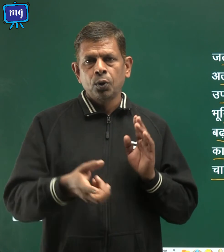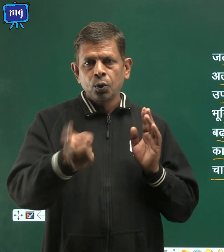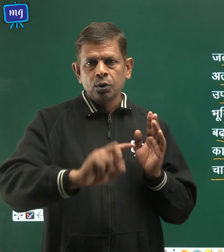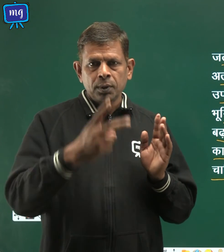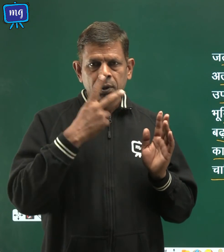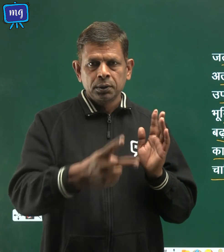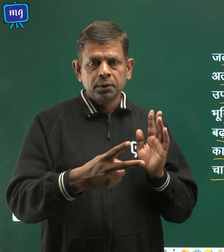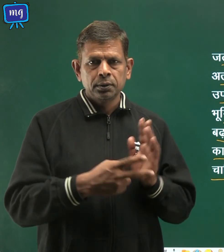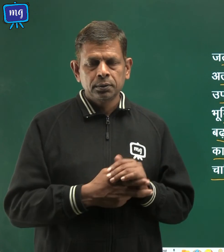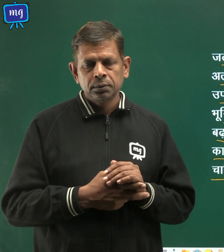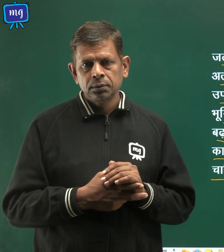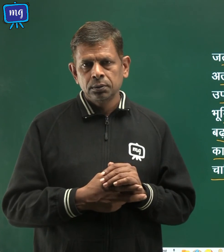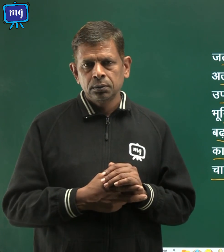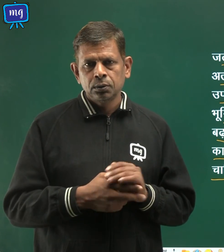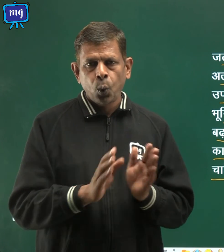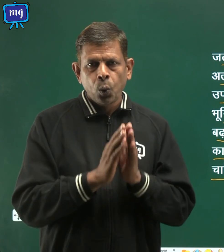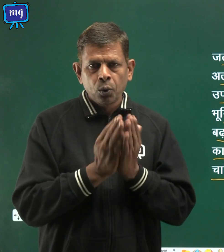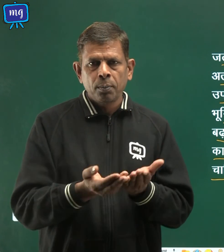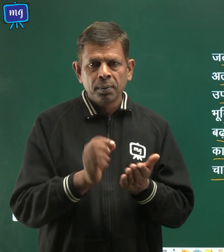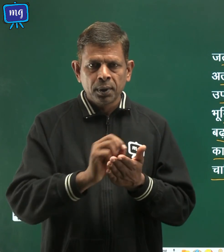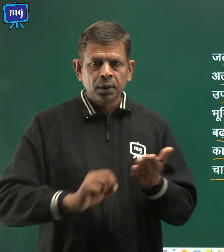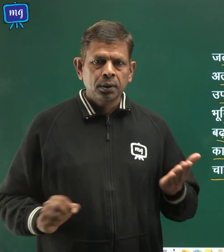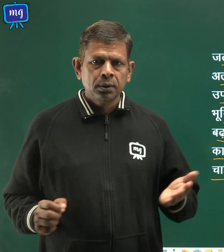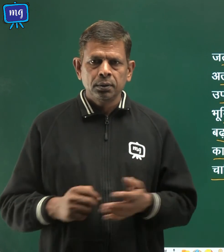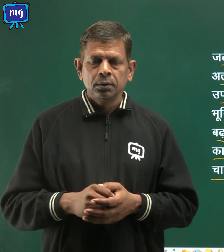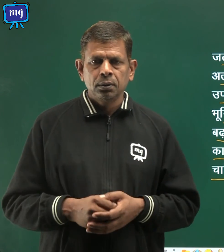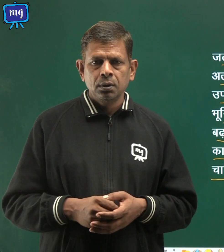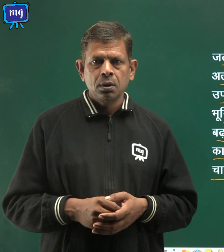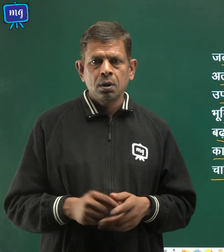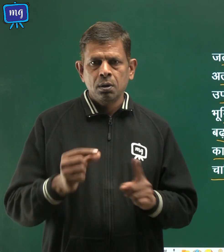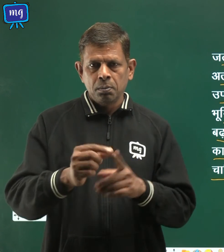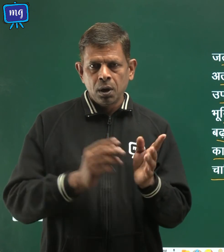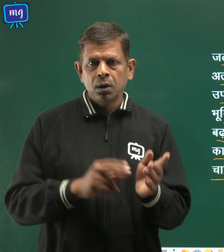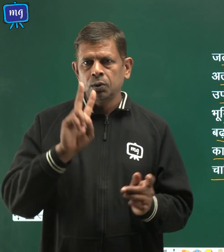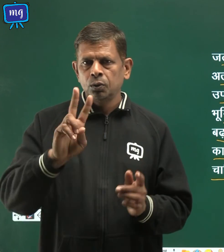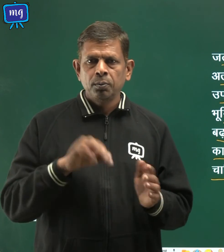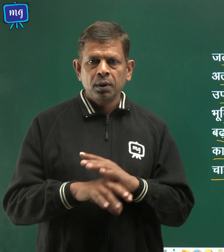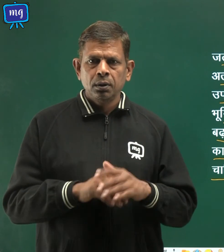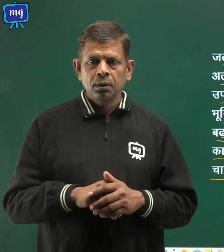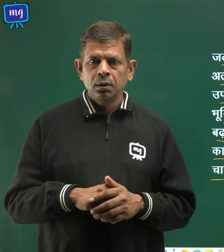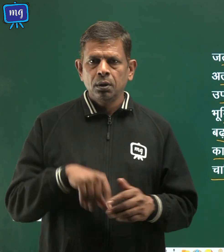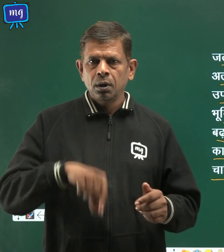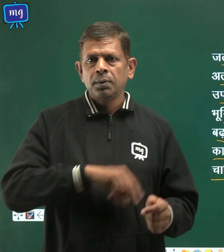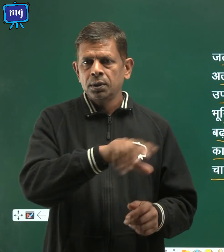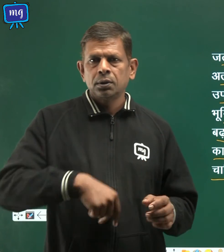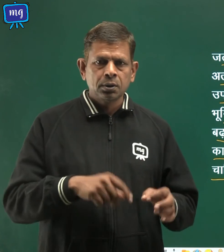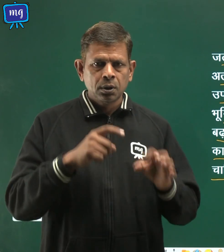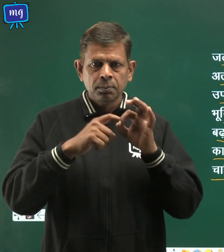दोबारा देखना, कॉपी में लिखना। भाग 2 में हम इसके